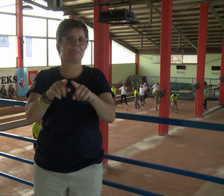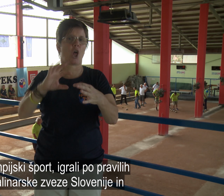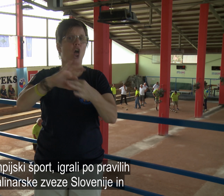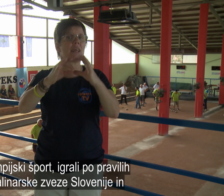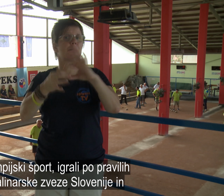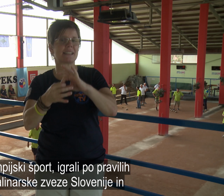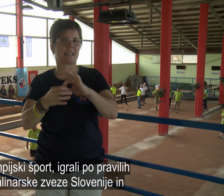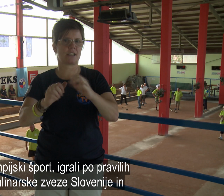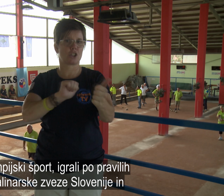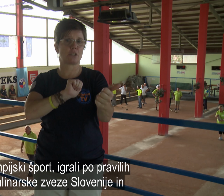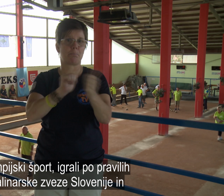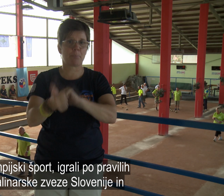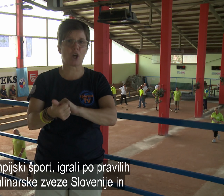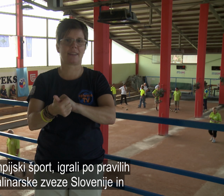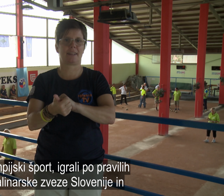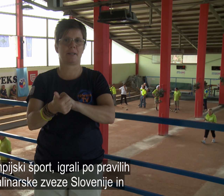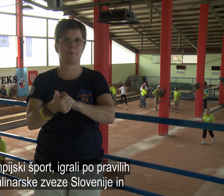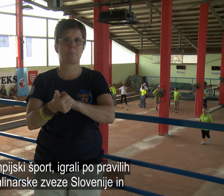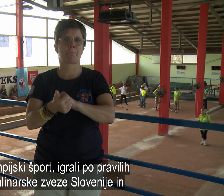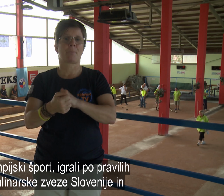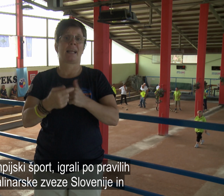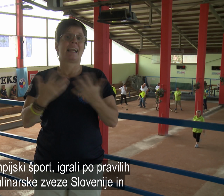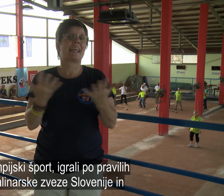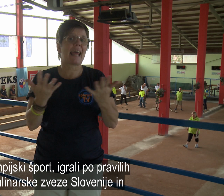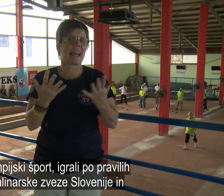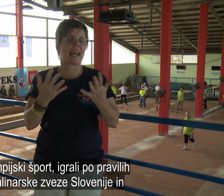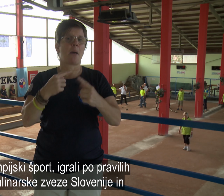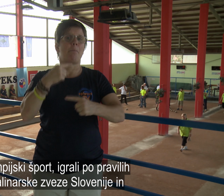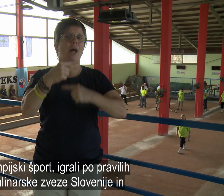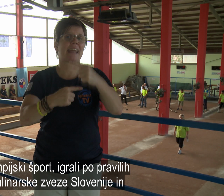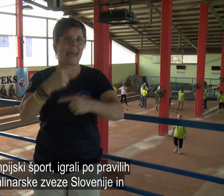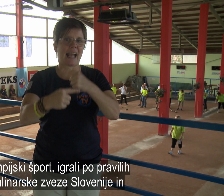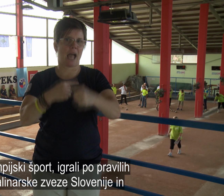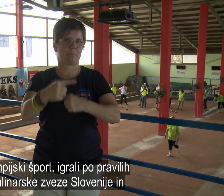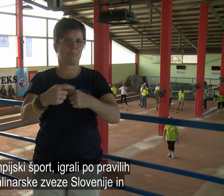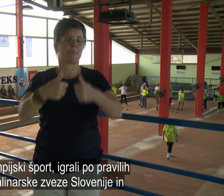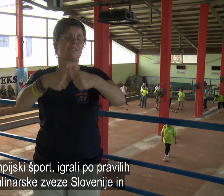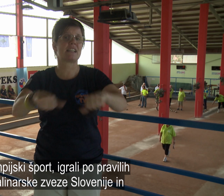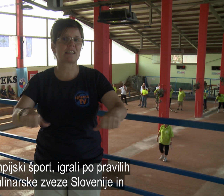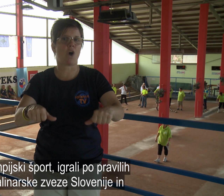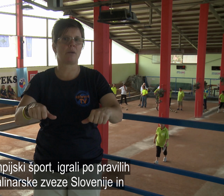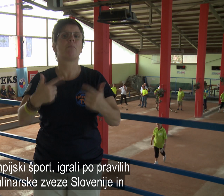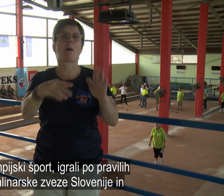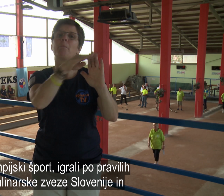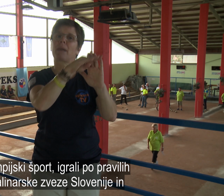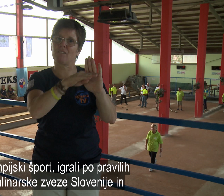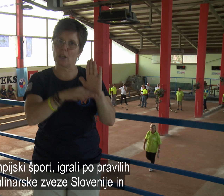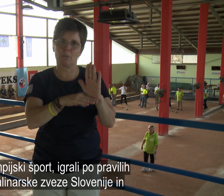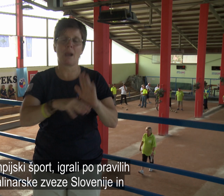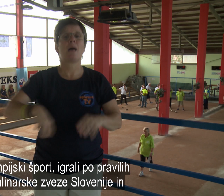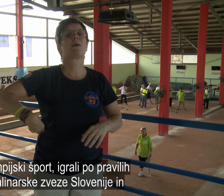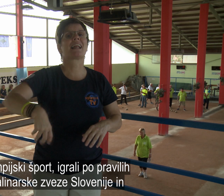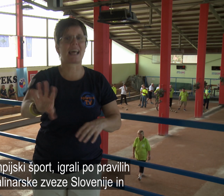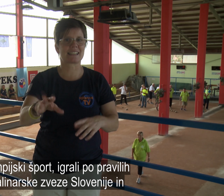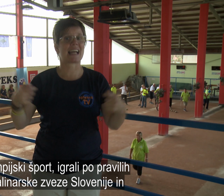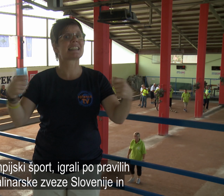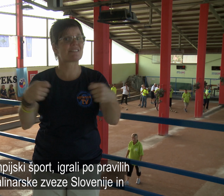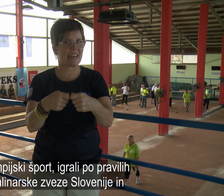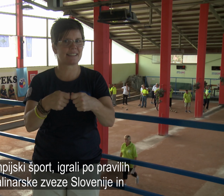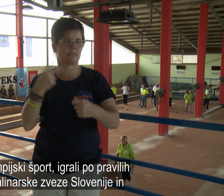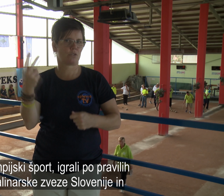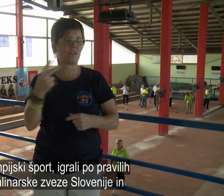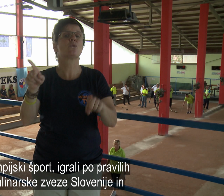yaturi. Tar Tier patakan, bersama pravidu,